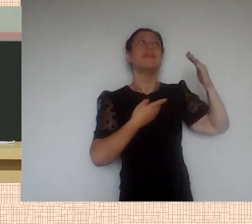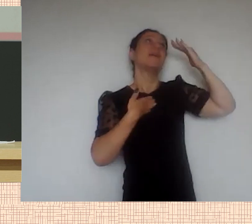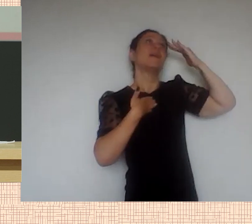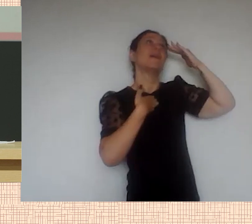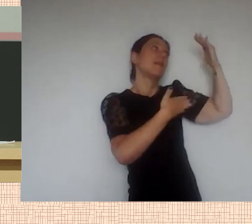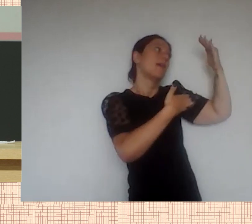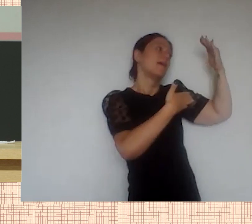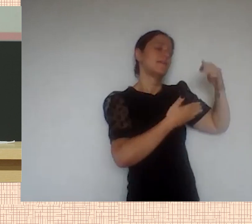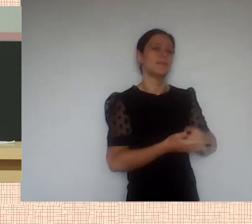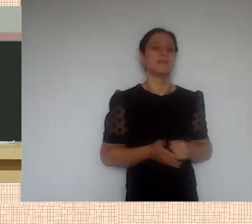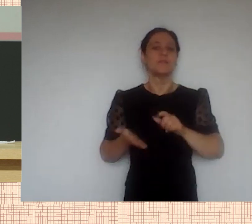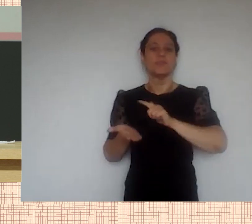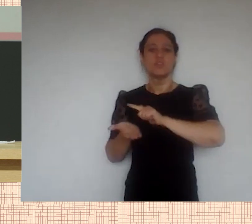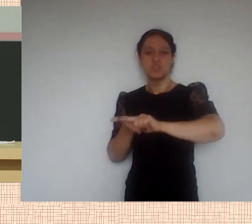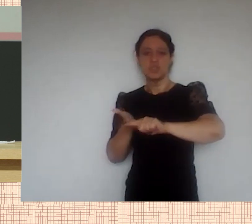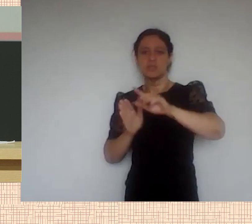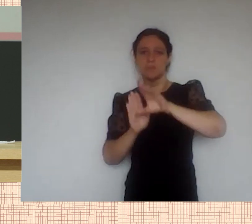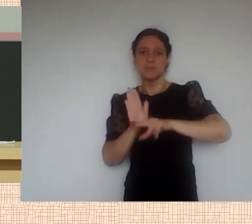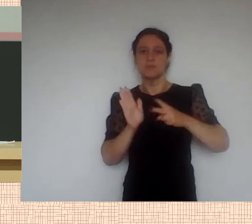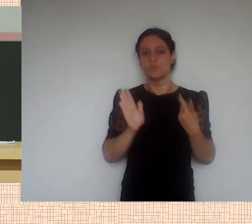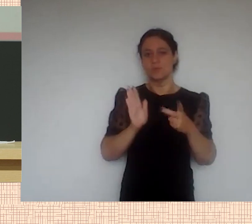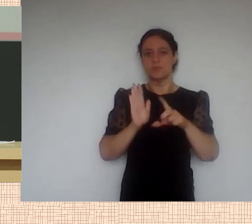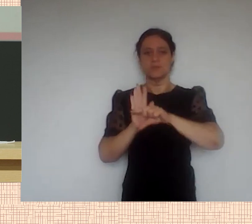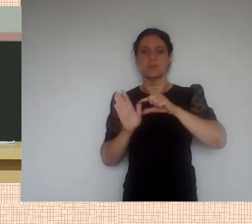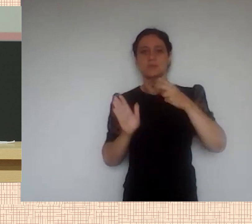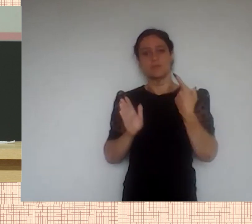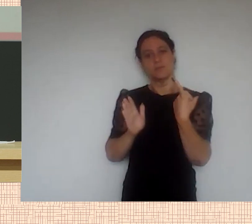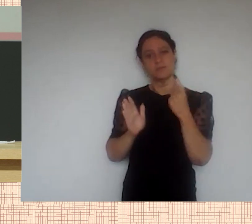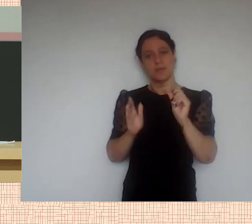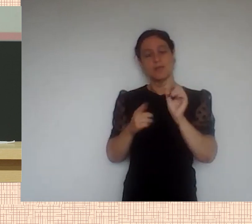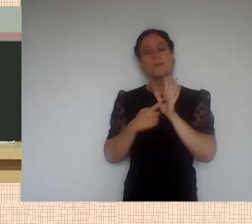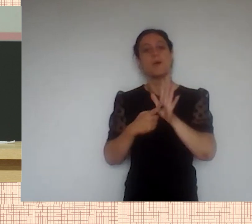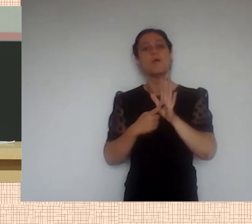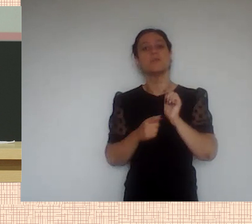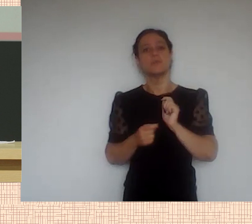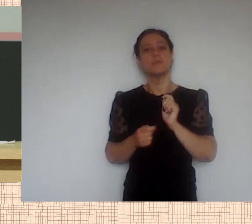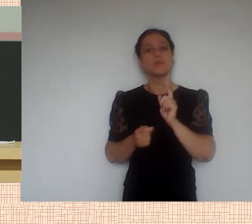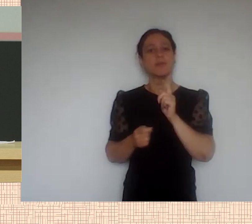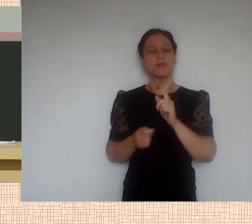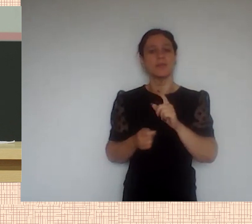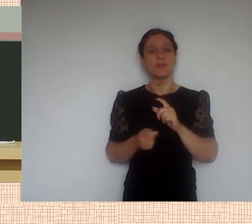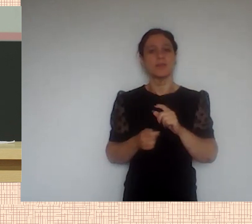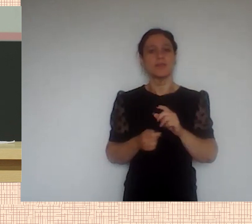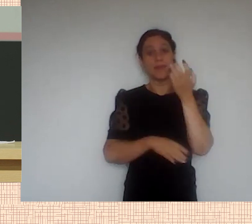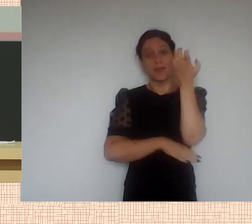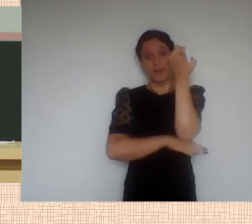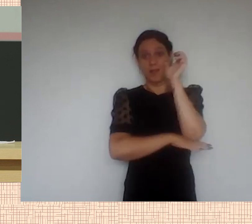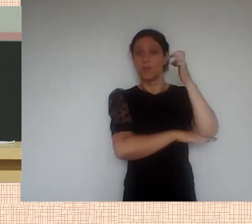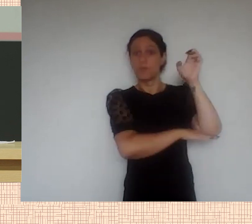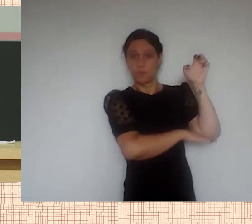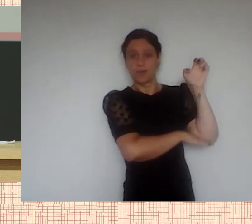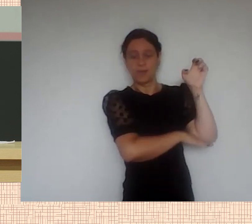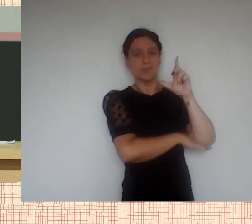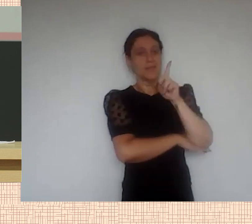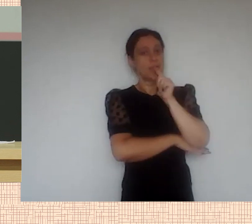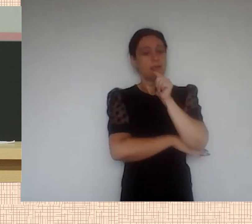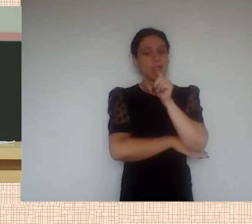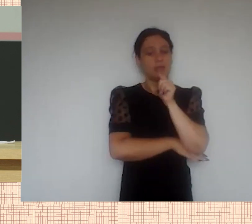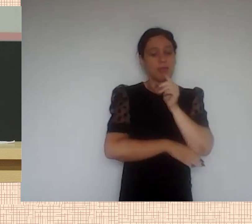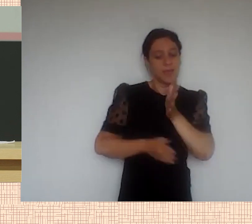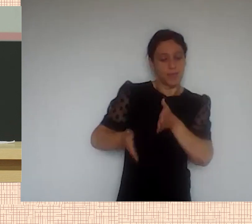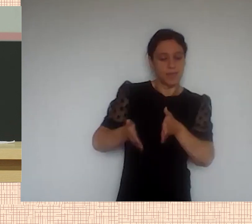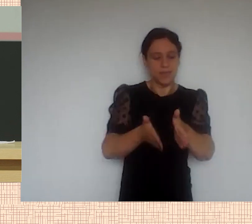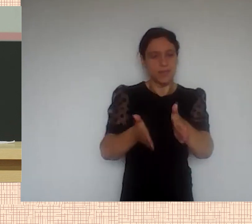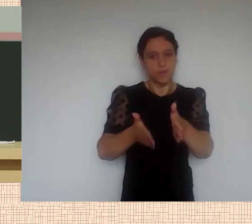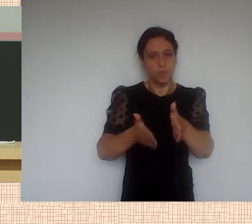2, versículo 10 mostra que aquele rio que fluía do Éden para regar o jardim não parou